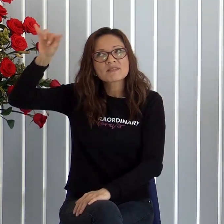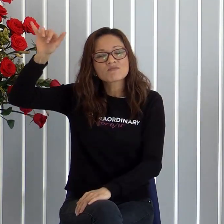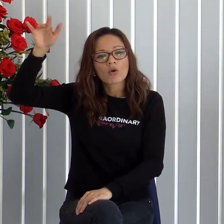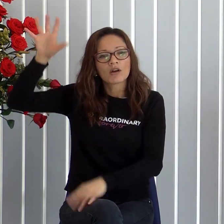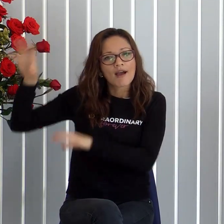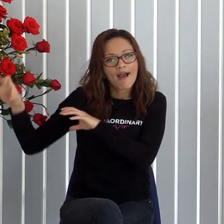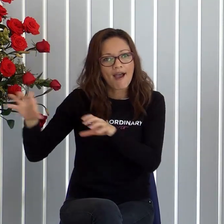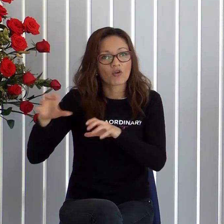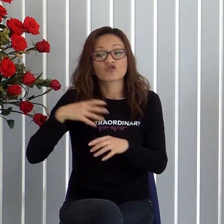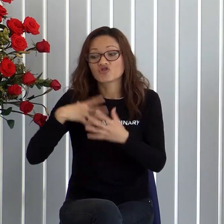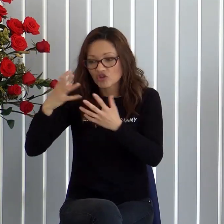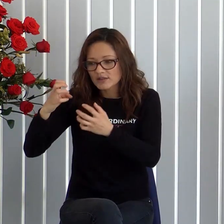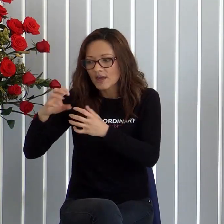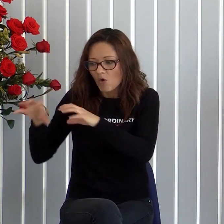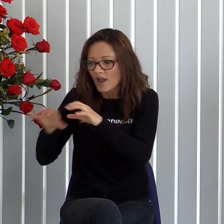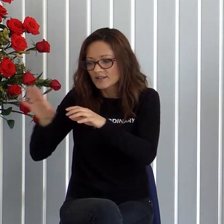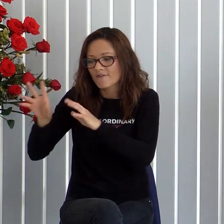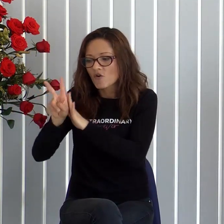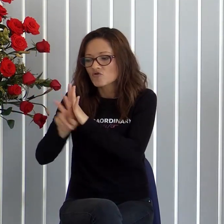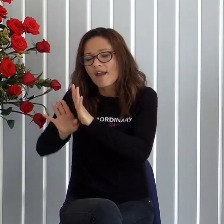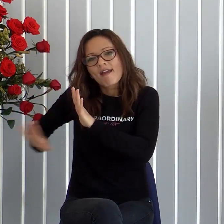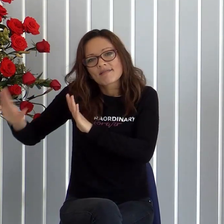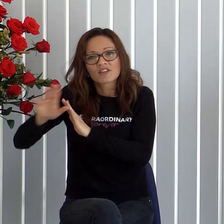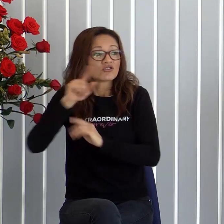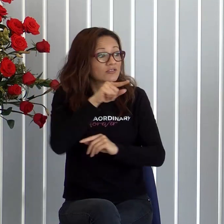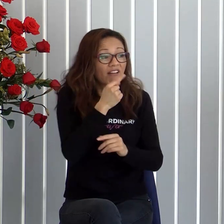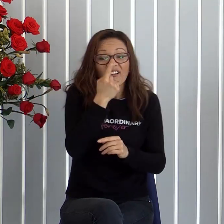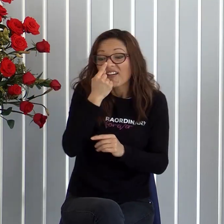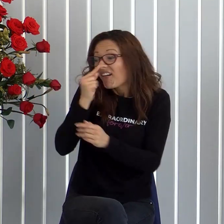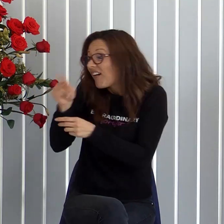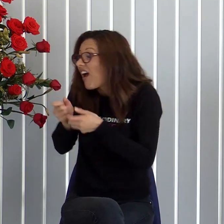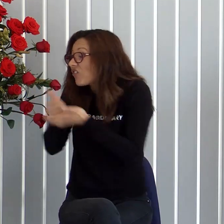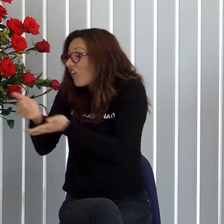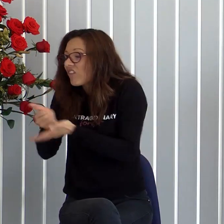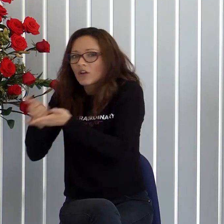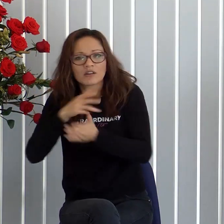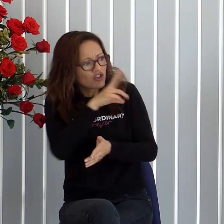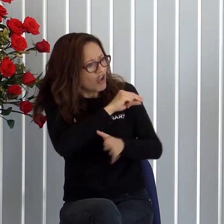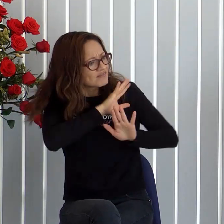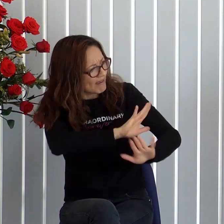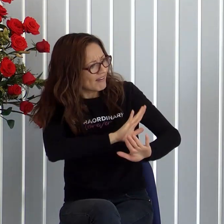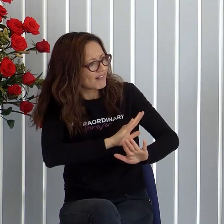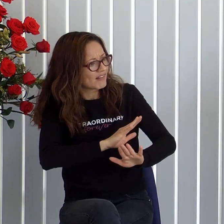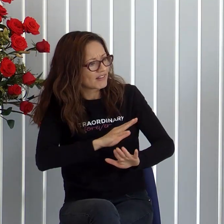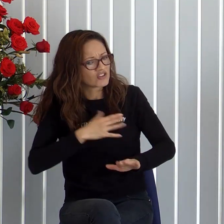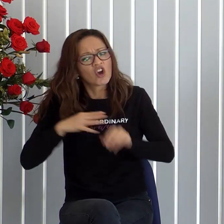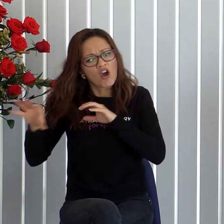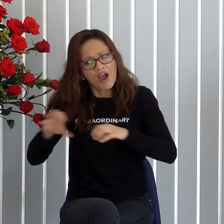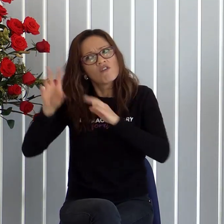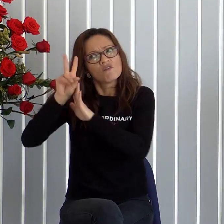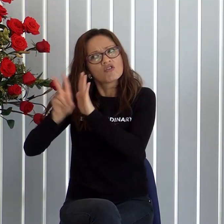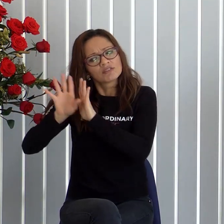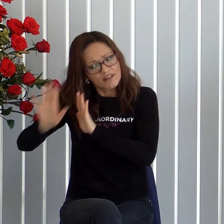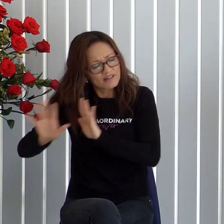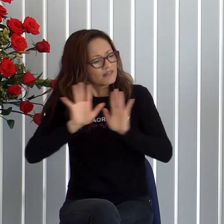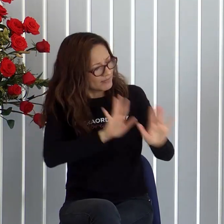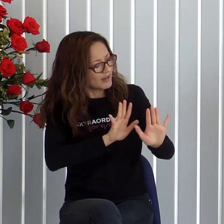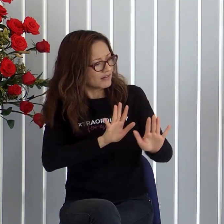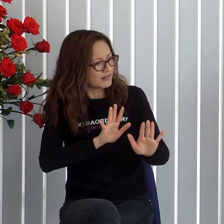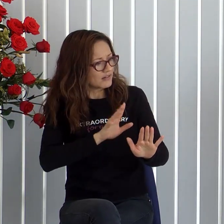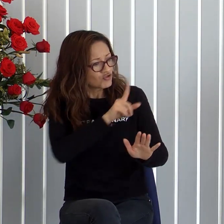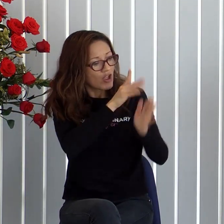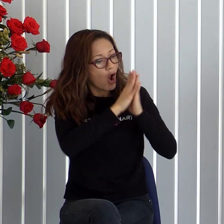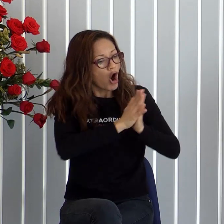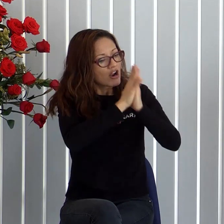estorbar. Diablo. Y Señor, perdóname. Usted dijo que orar en ellos. Déjeme orar. Yo